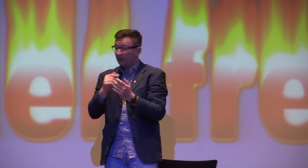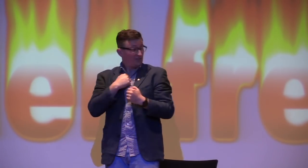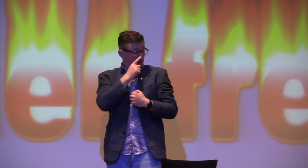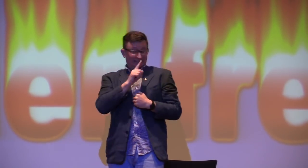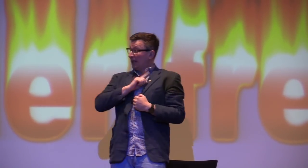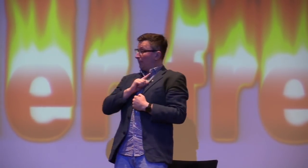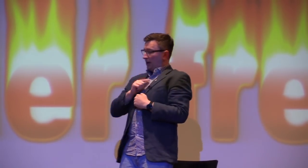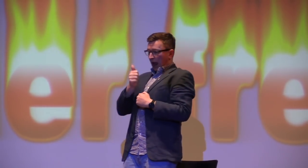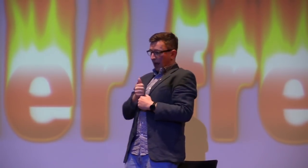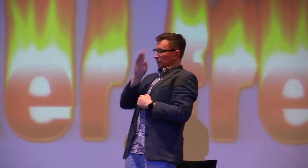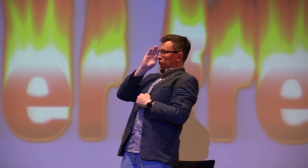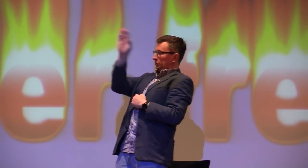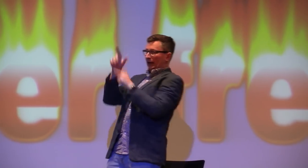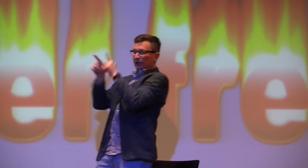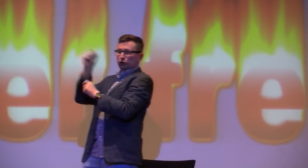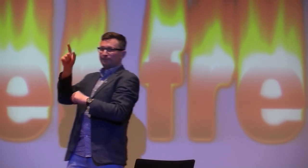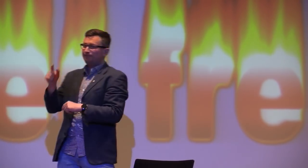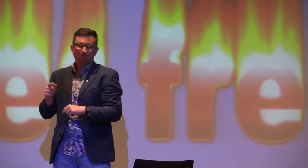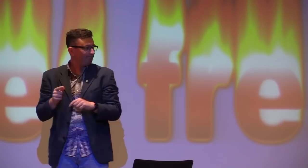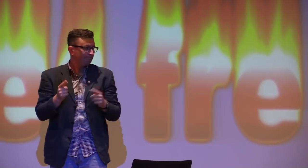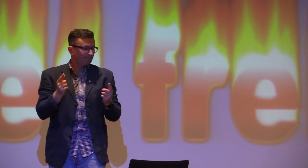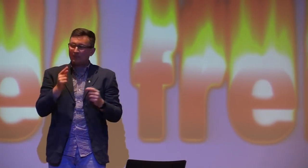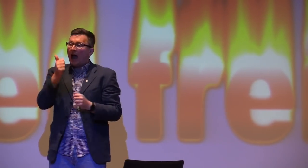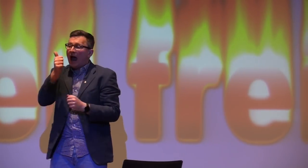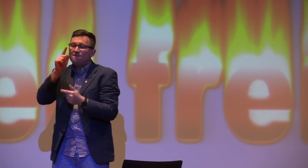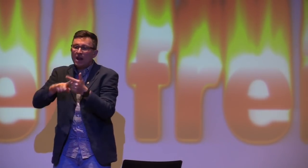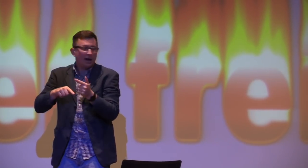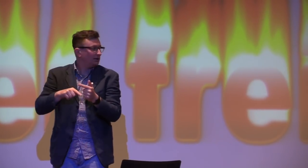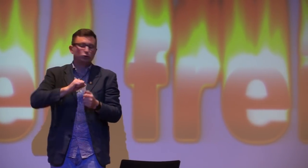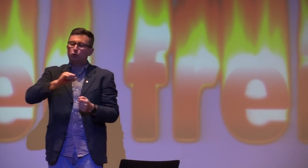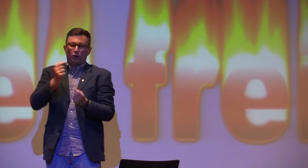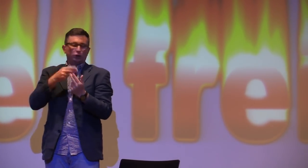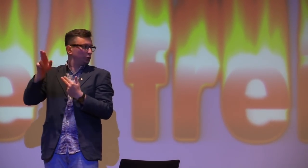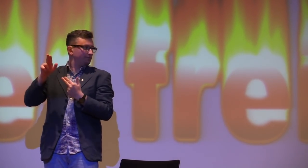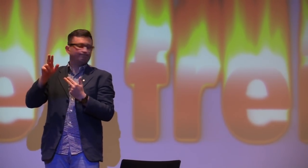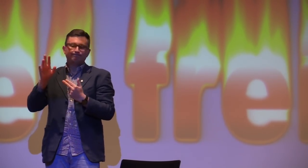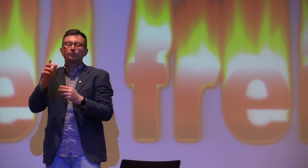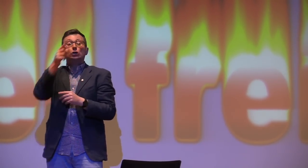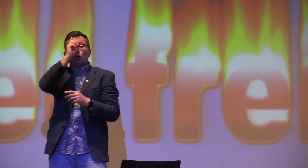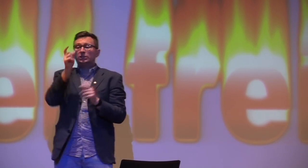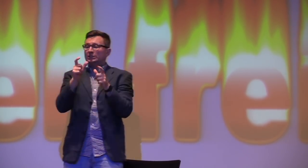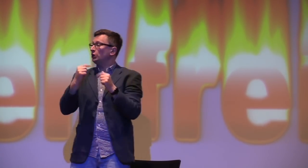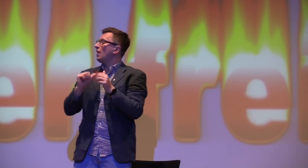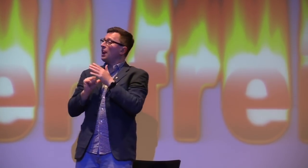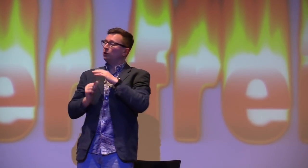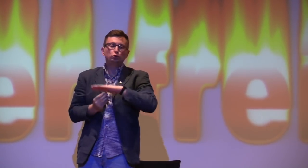mussten wir natürlich unsere Ausgaben nachweisen und das haben wir auch an die deutsche Gesellschaft geschickt und die haben das